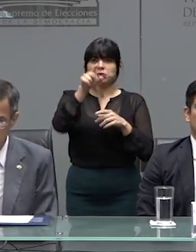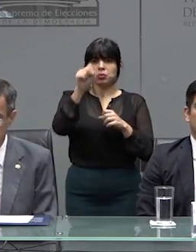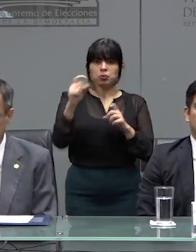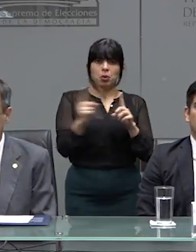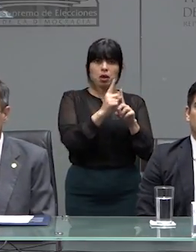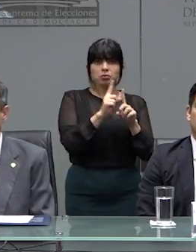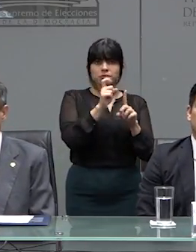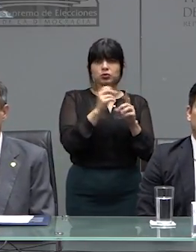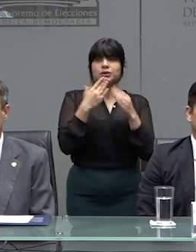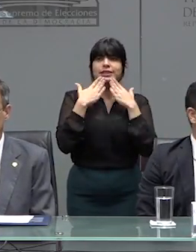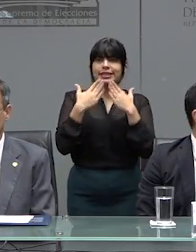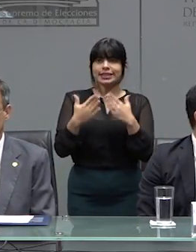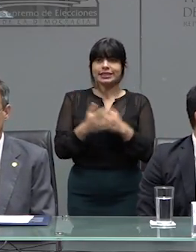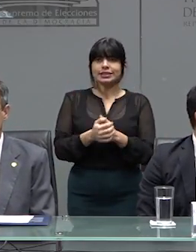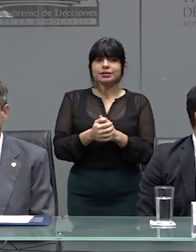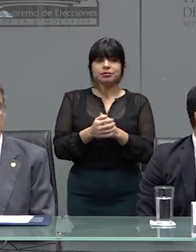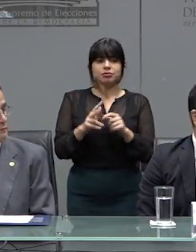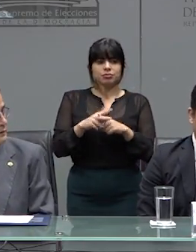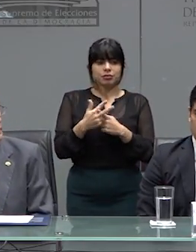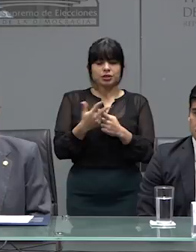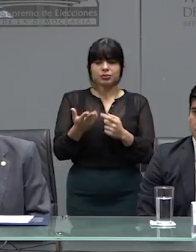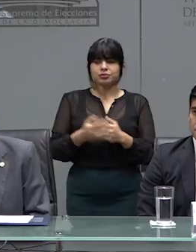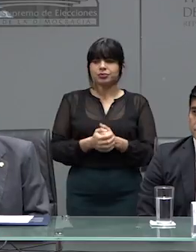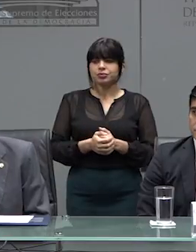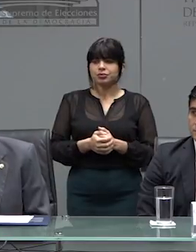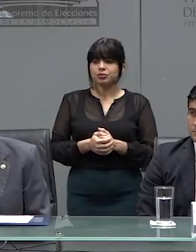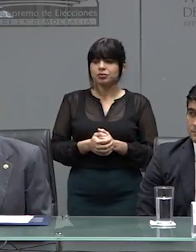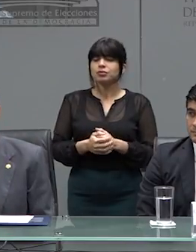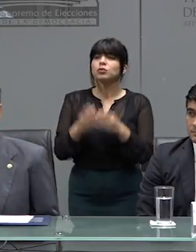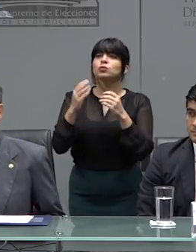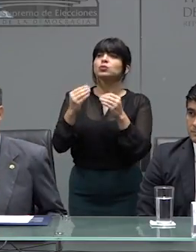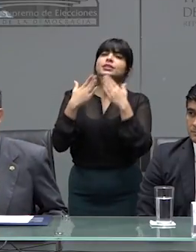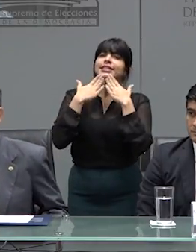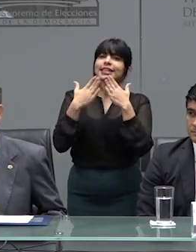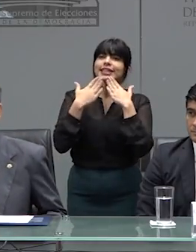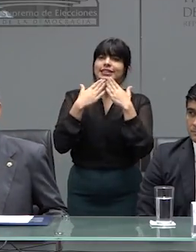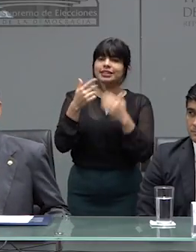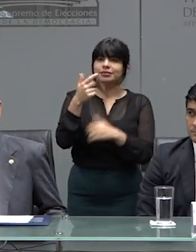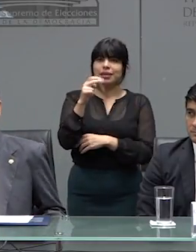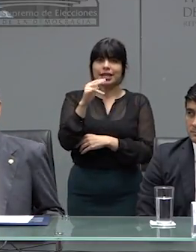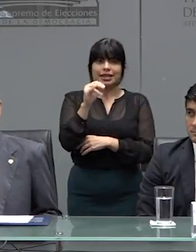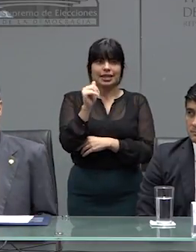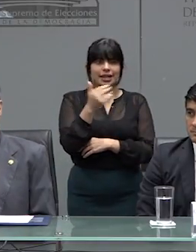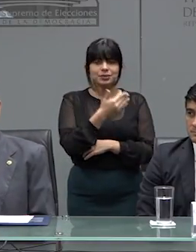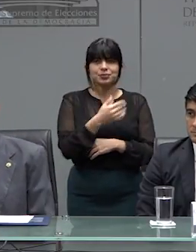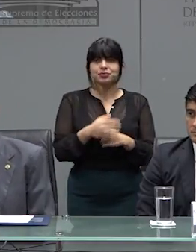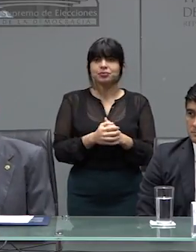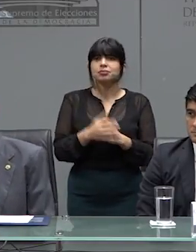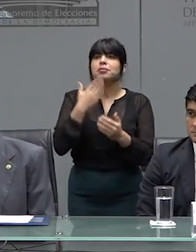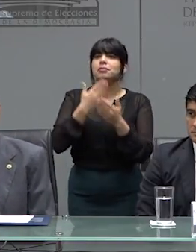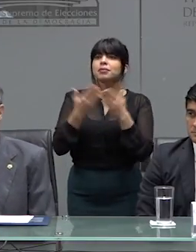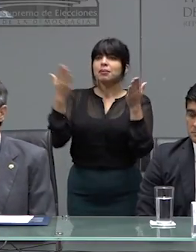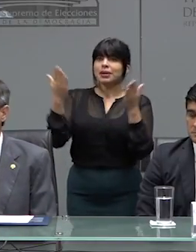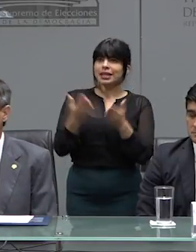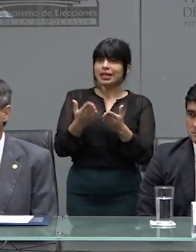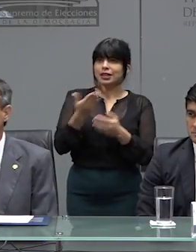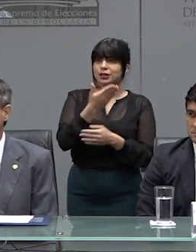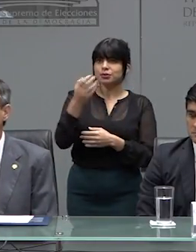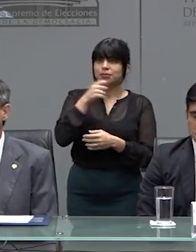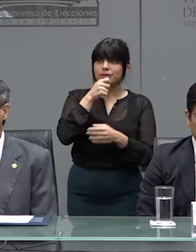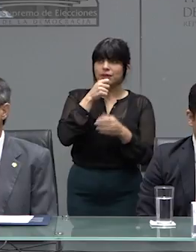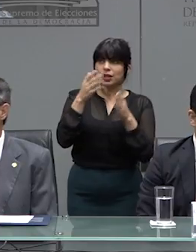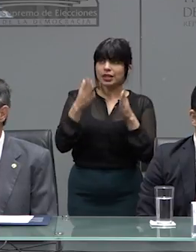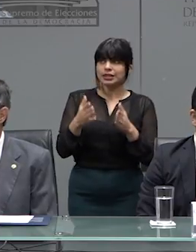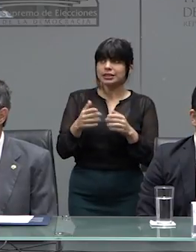acudir. Muchas gracias. Don Antonio, por favor. Muchas gracias, Yanina. Bienvenidos, señores de la